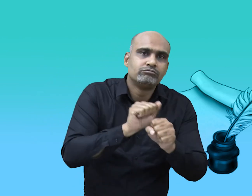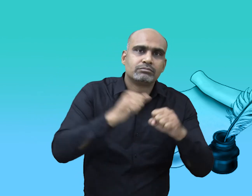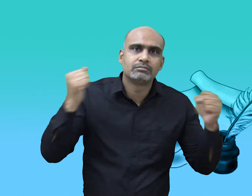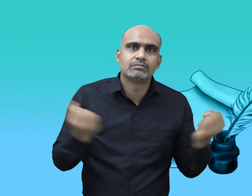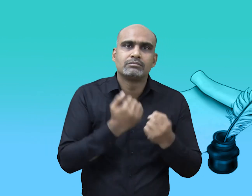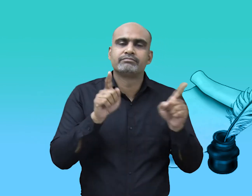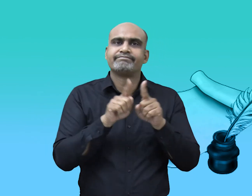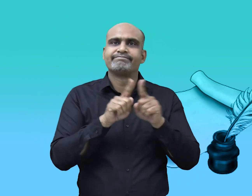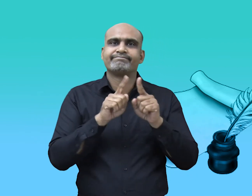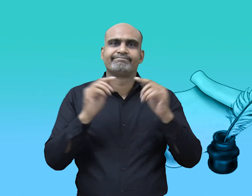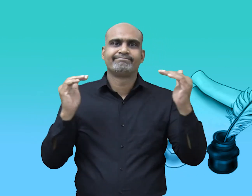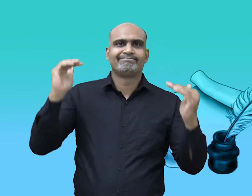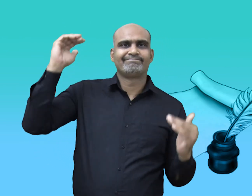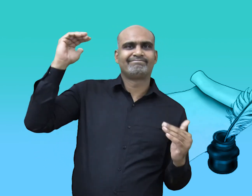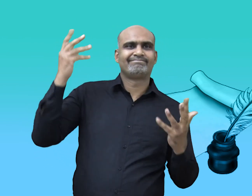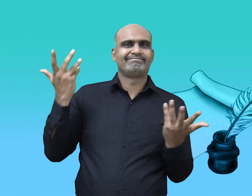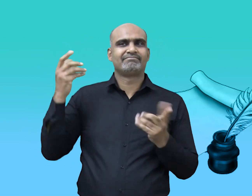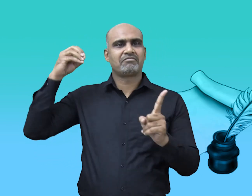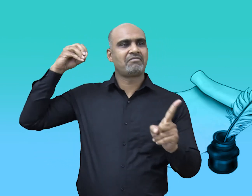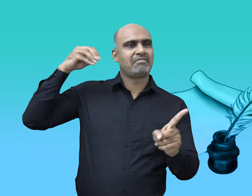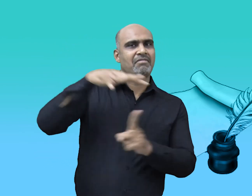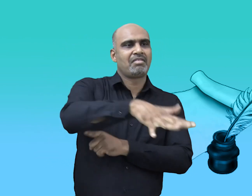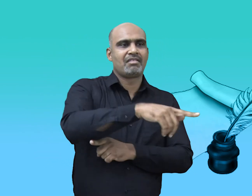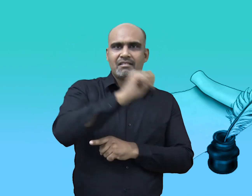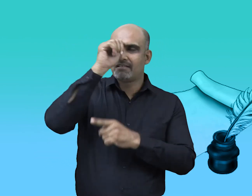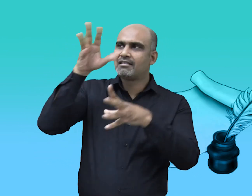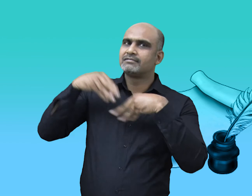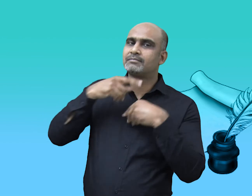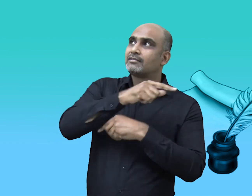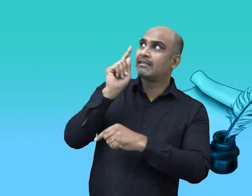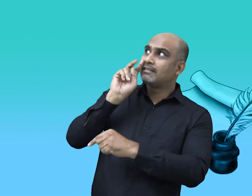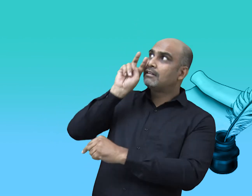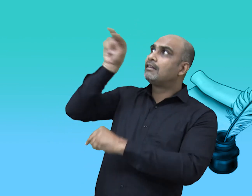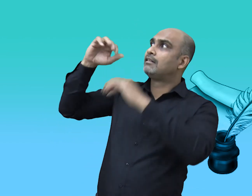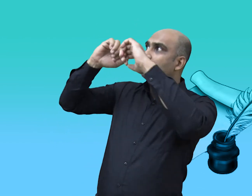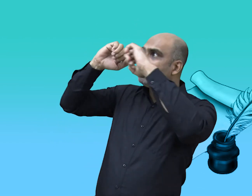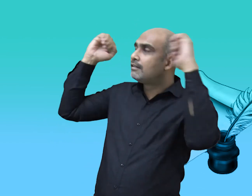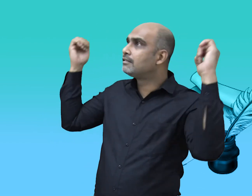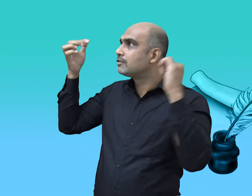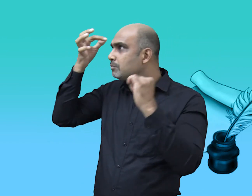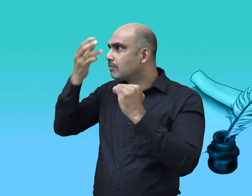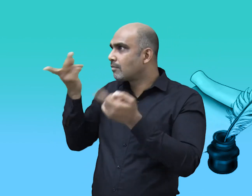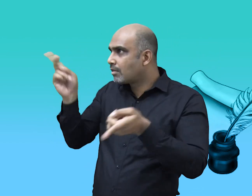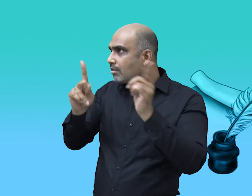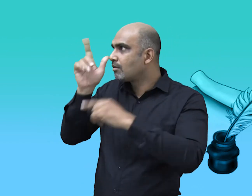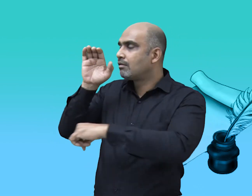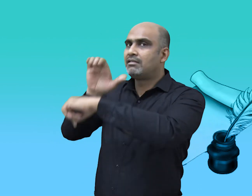है। वे अपने फायदे के लिए दूसरे देश की संस्कृति पर हमला कर उसे प्रभावित करते हैं,